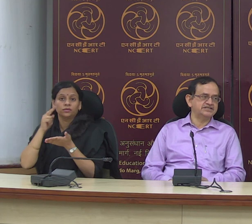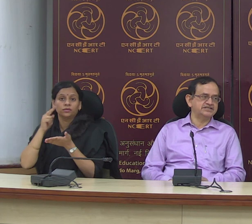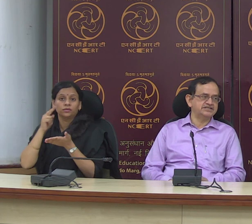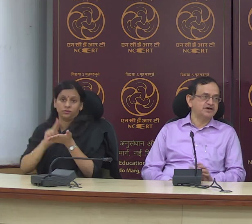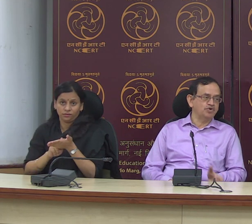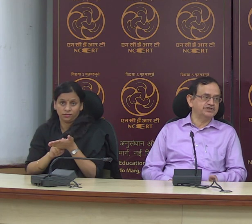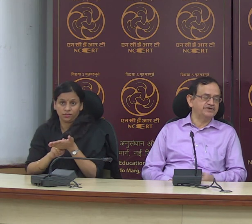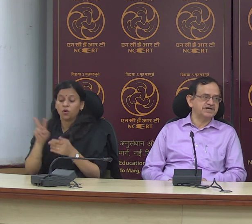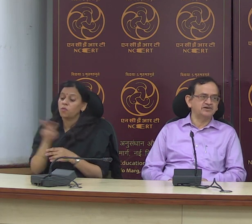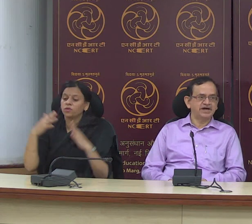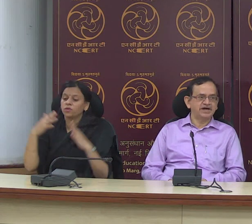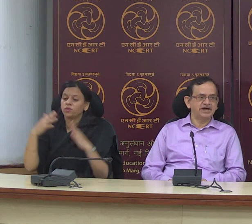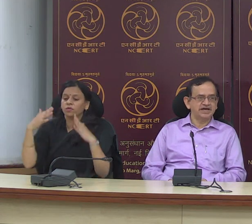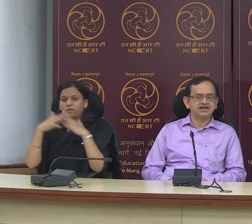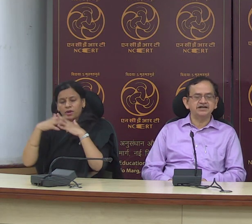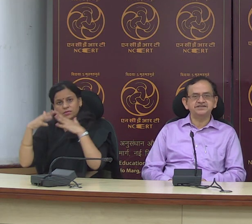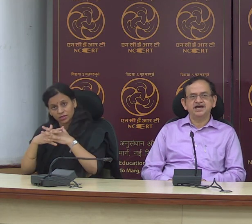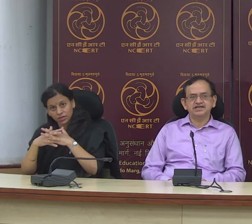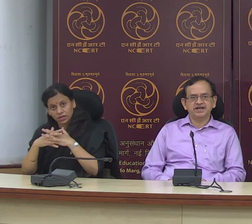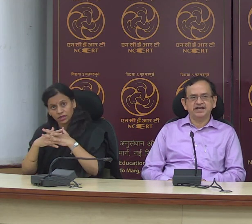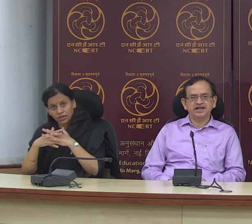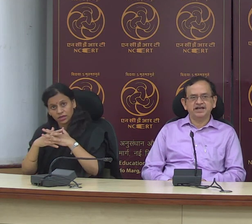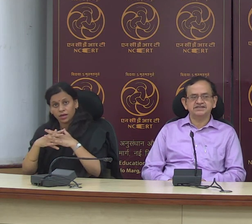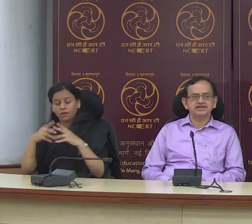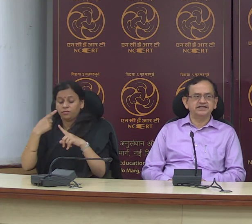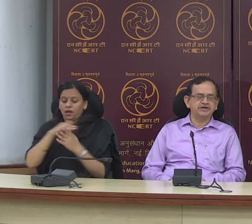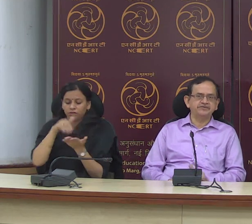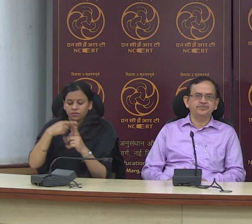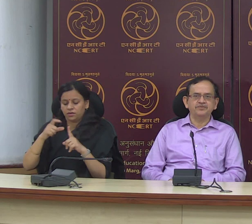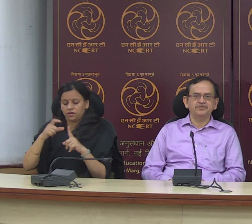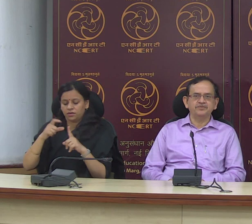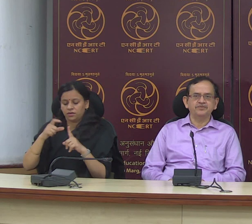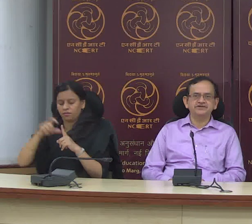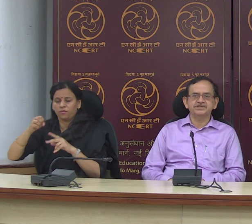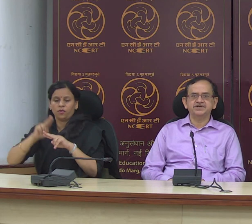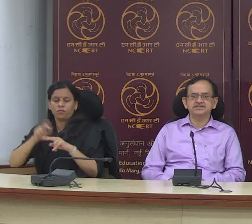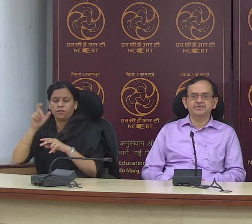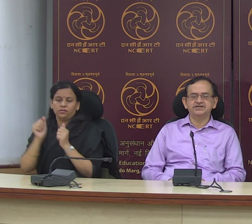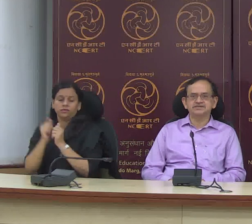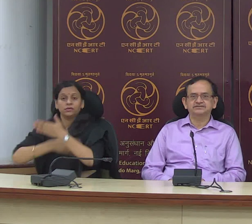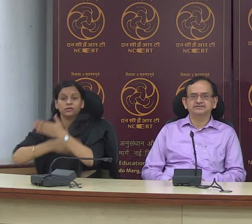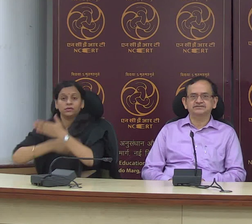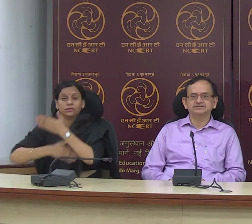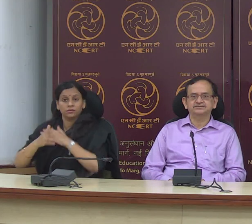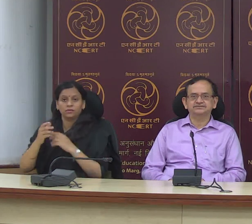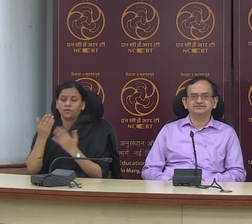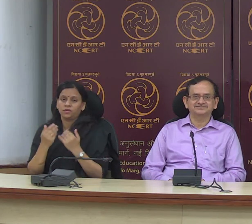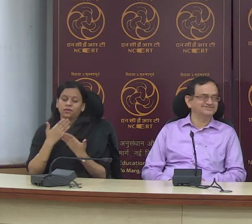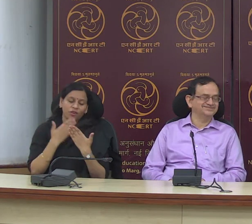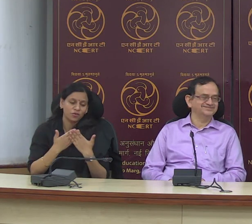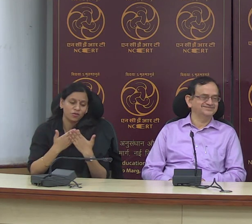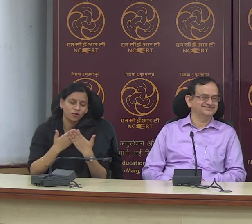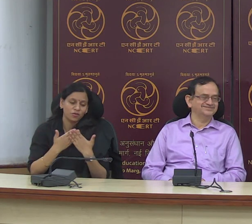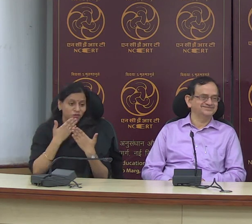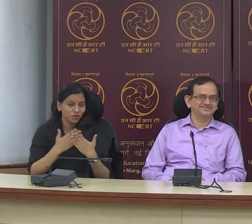www.islrtc.gov.in. That is both on the website of ISLRTC as well as the Department of Empowerment of Persons with Disabilities. Thank you, sir. Thank you, sir. Thank